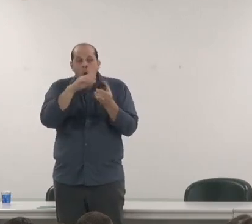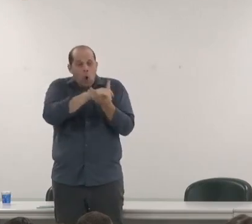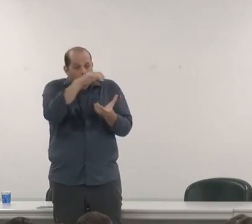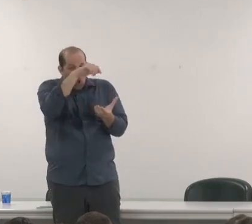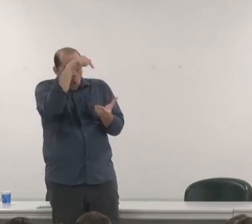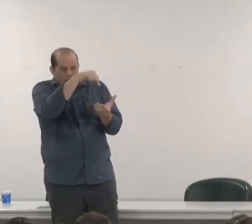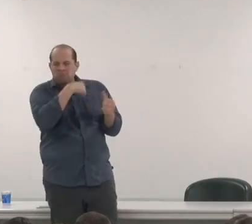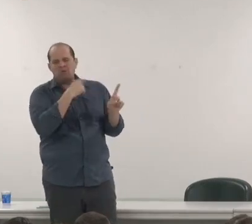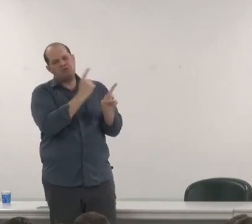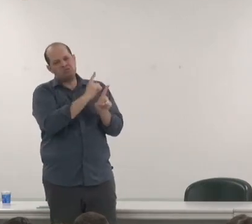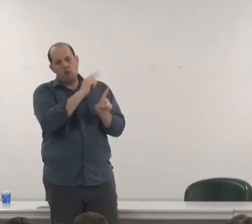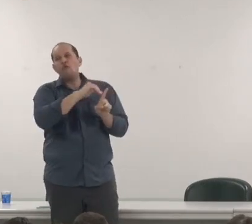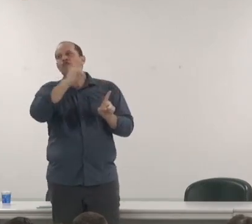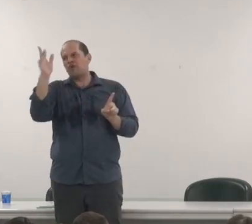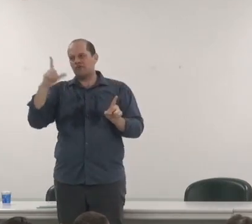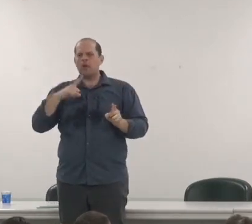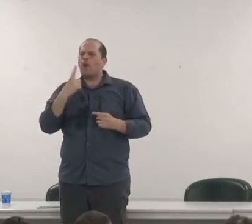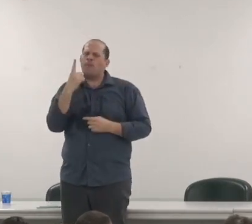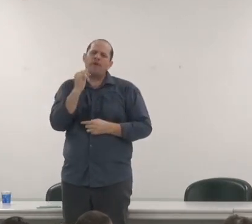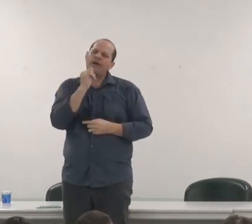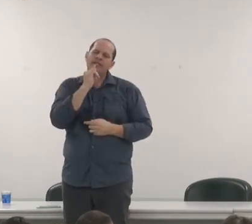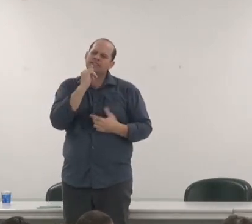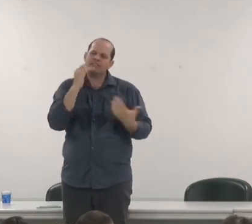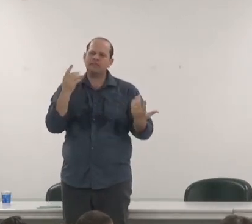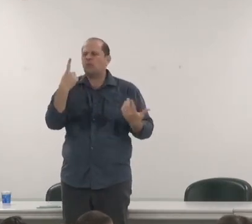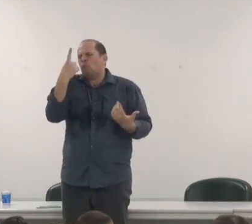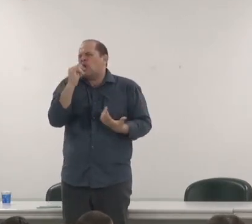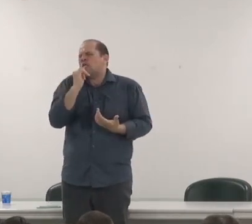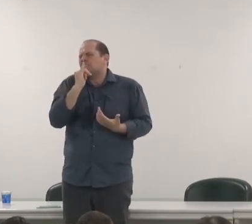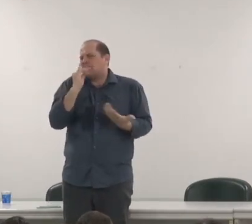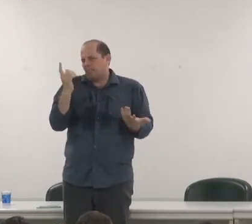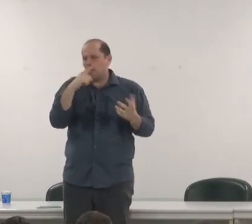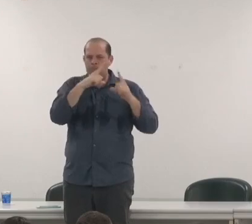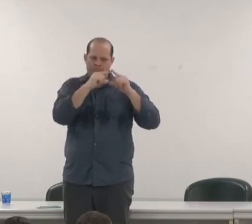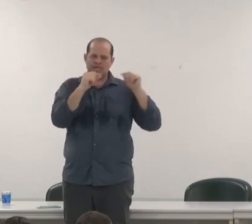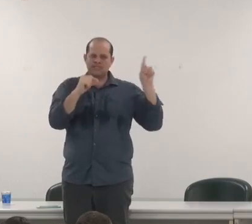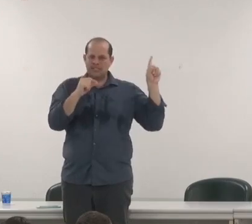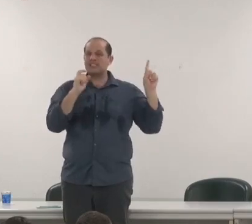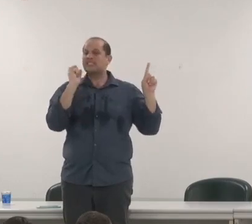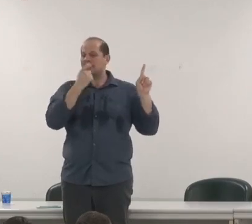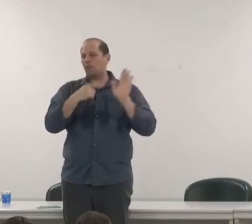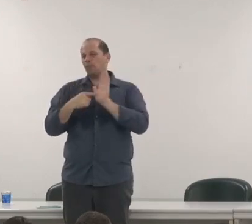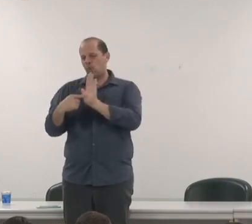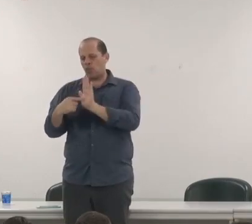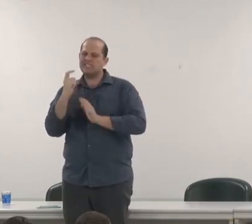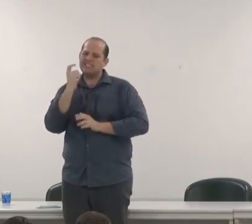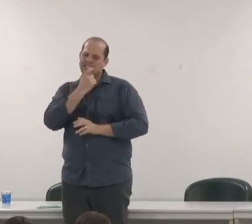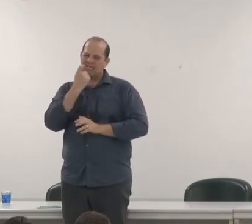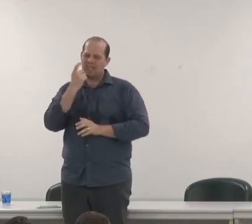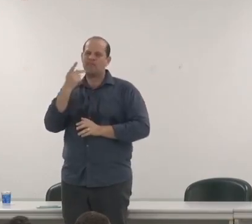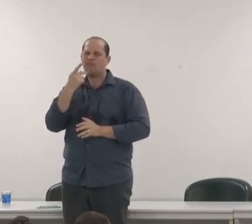corpus, eu não encontrei, mas há documentação de tipos de empréstimo cruzados.